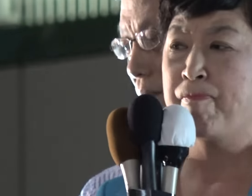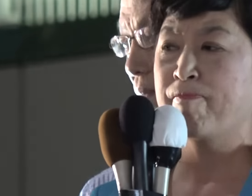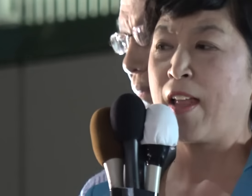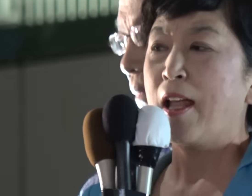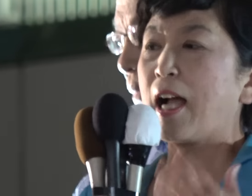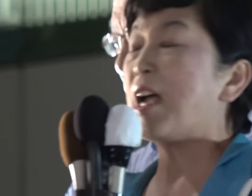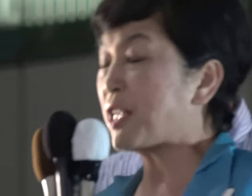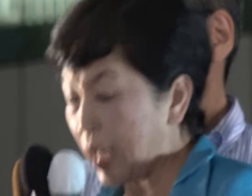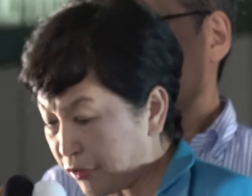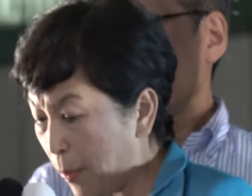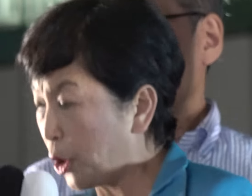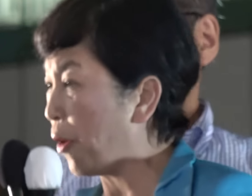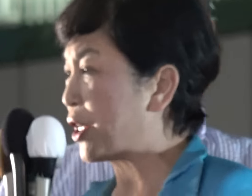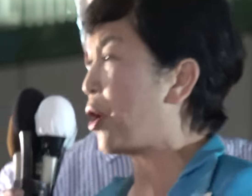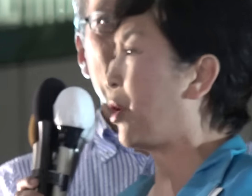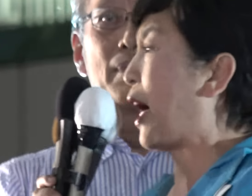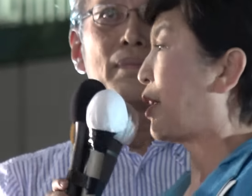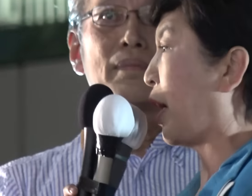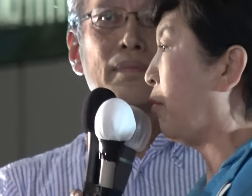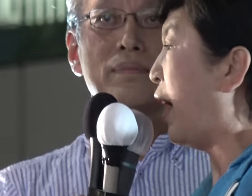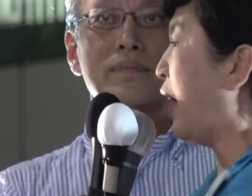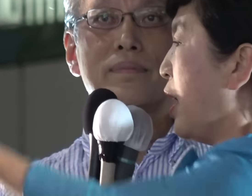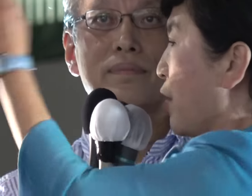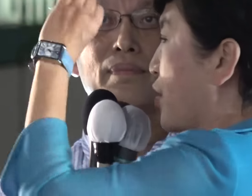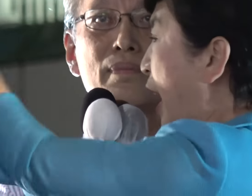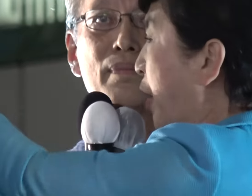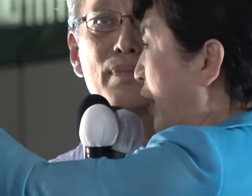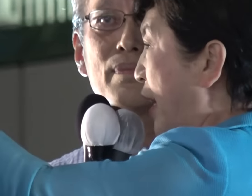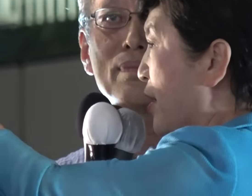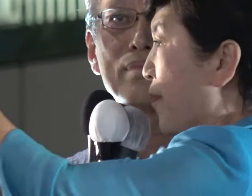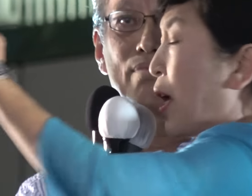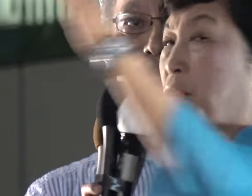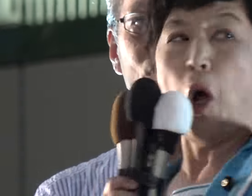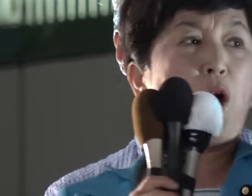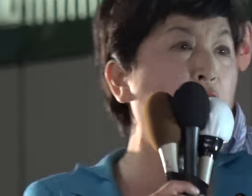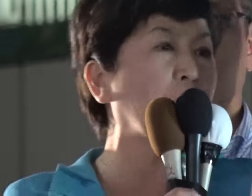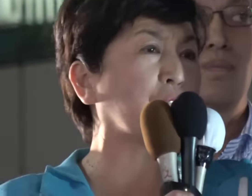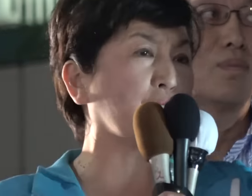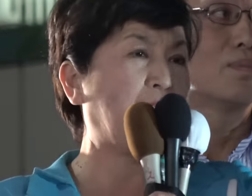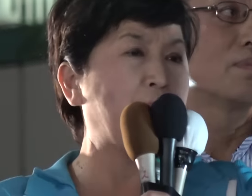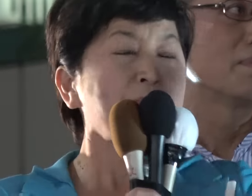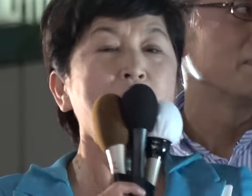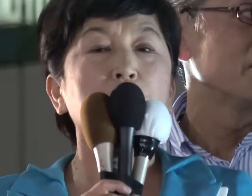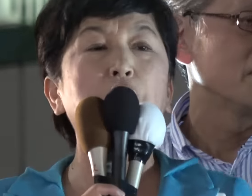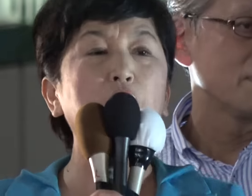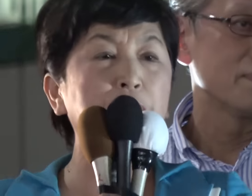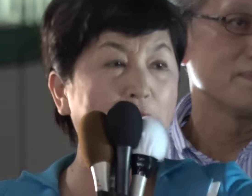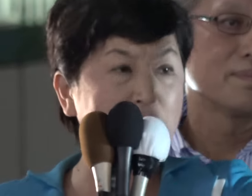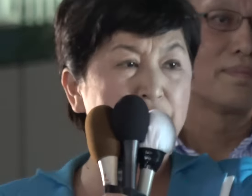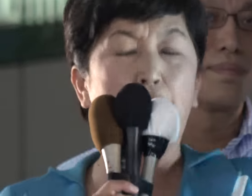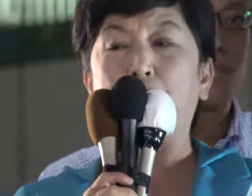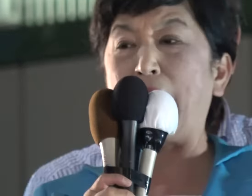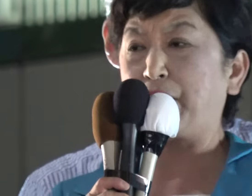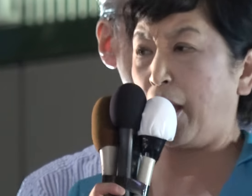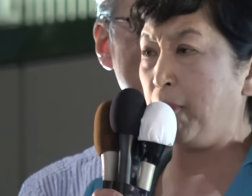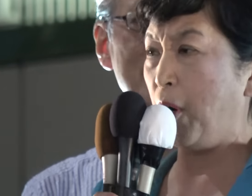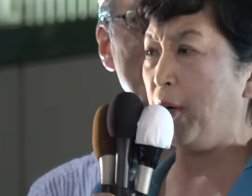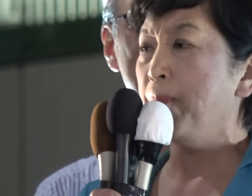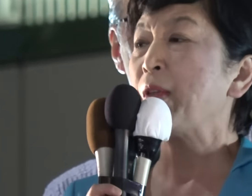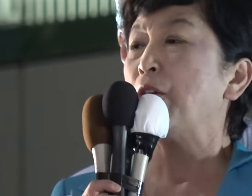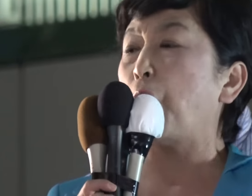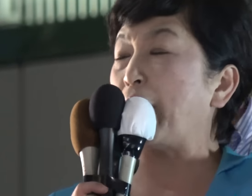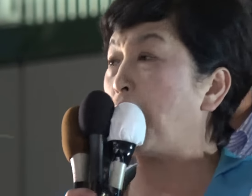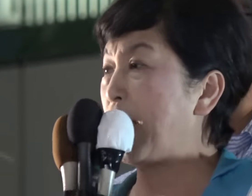金、返せなくても良い奨学金はゼロです。東京都で給付型奨学金